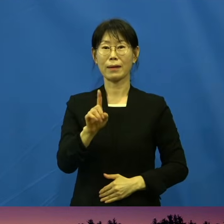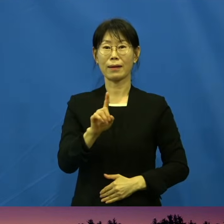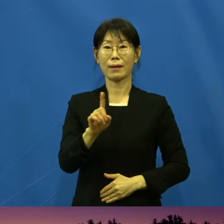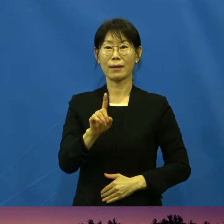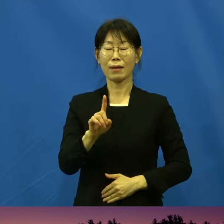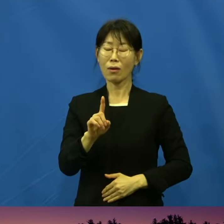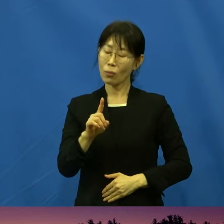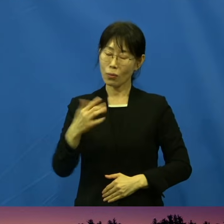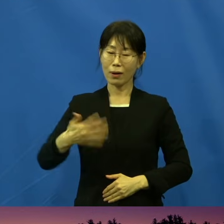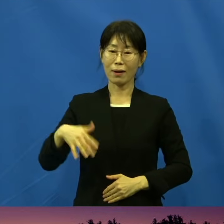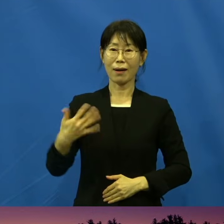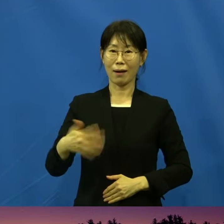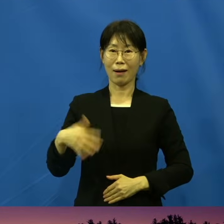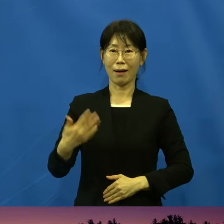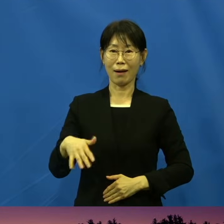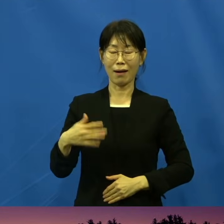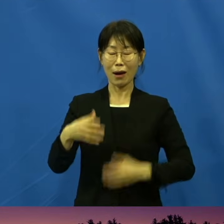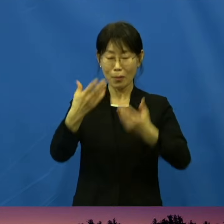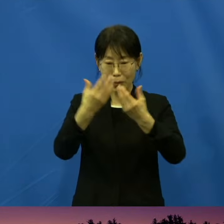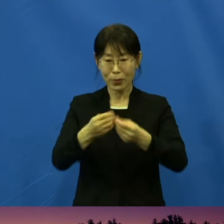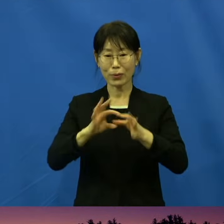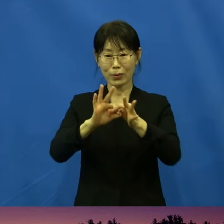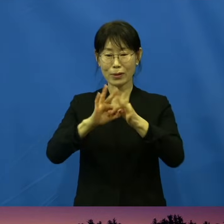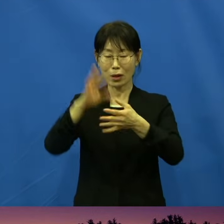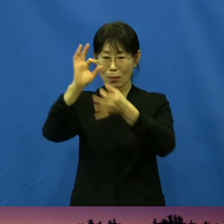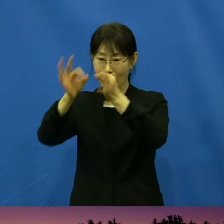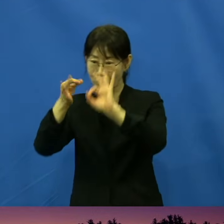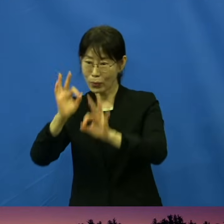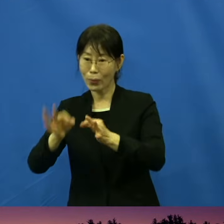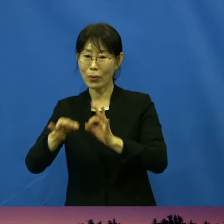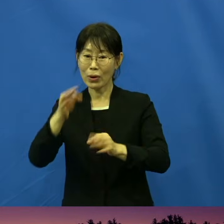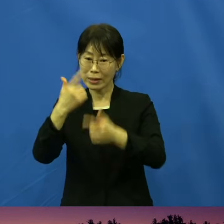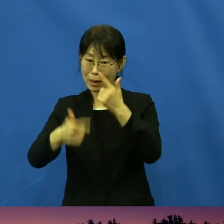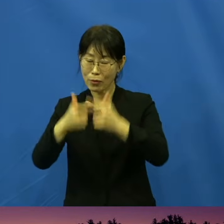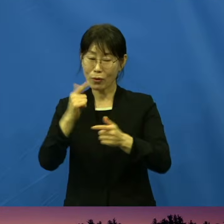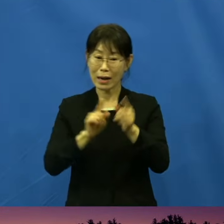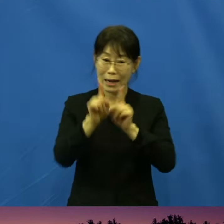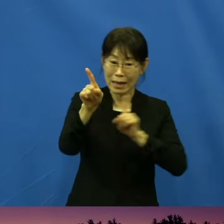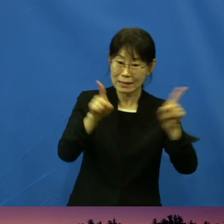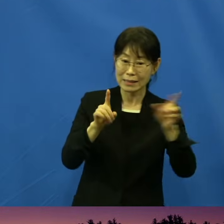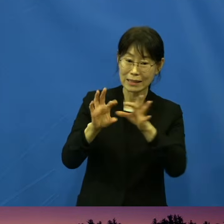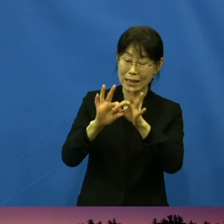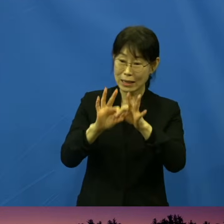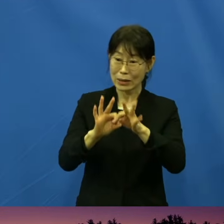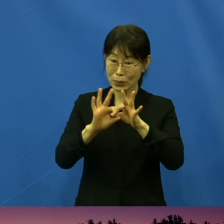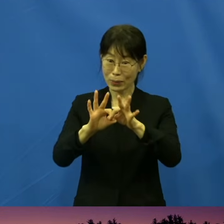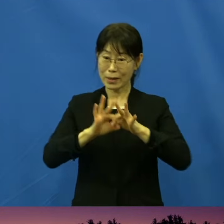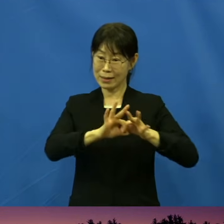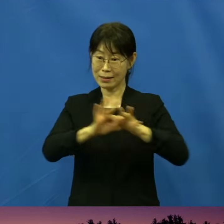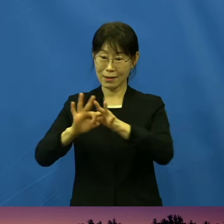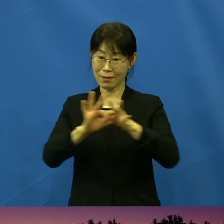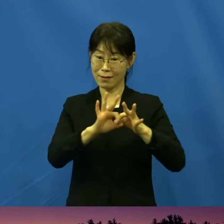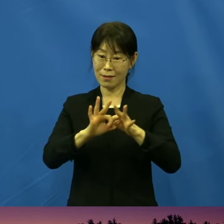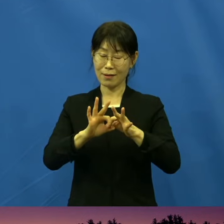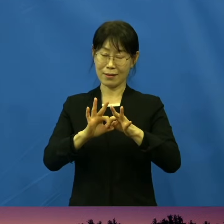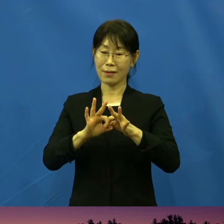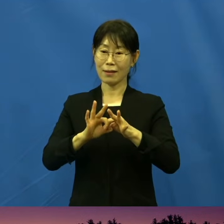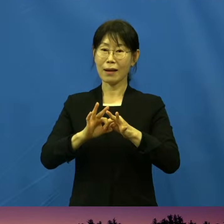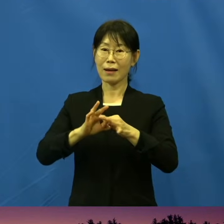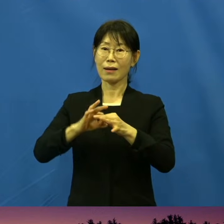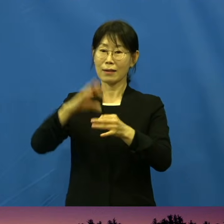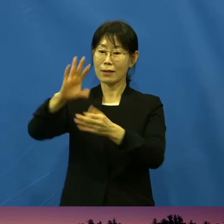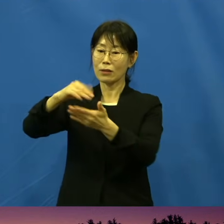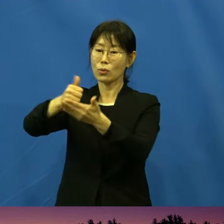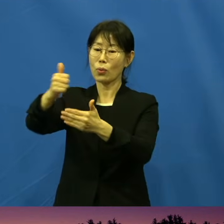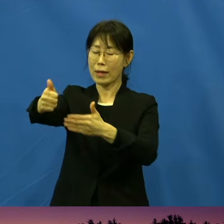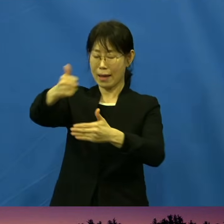신비로운 연합입니다. 비유를 통하여 선명하게 알려주죠. 우리가 그리스도 안에 있고 그리스도가 우리 안에